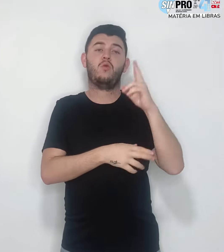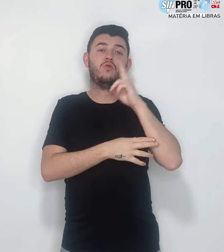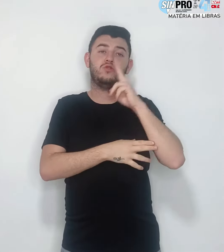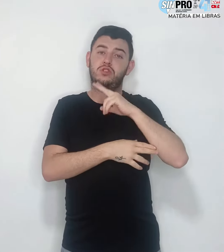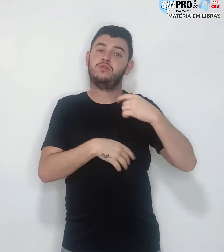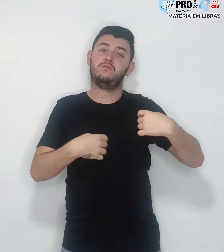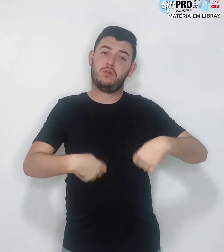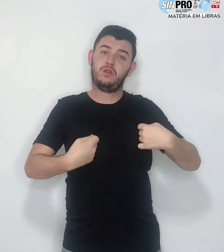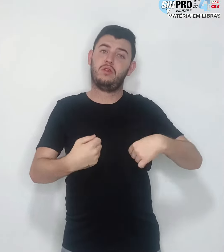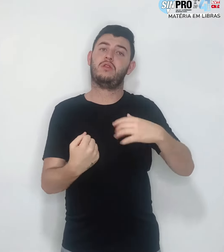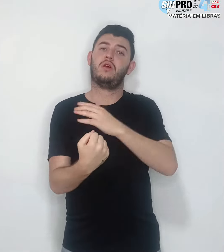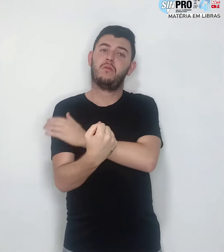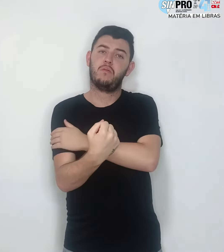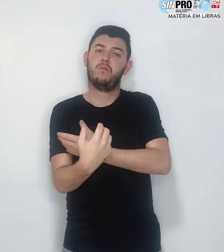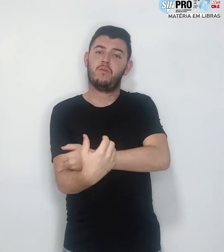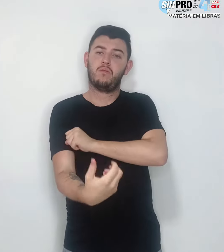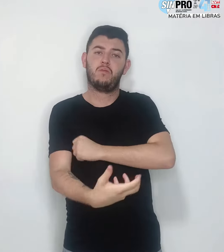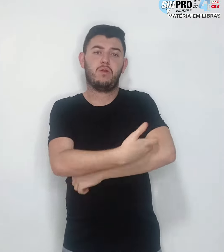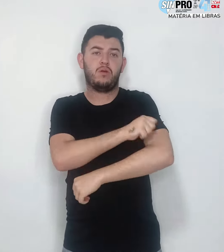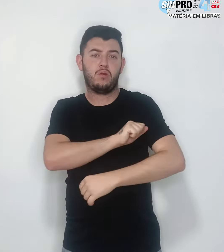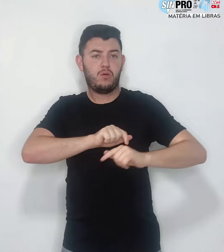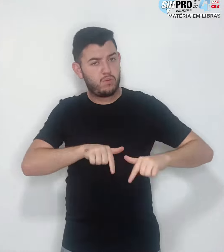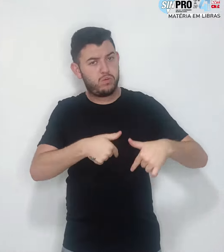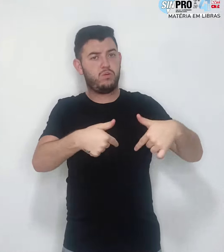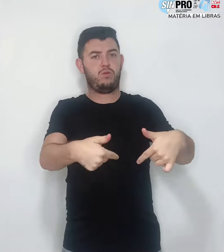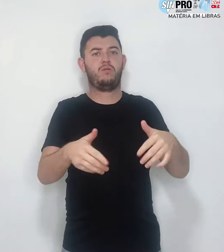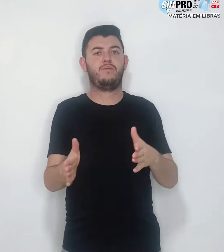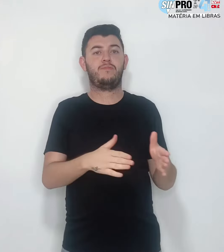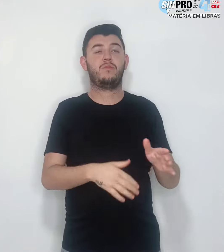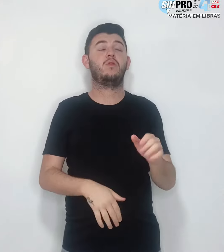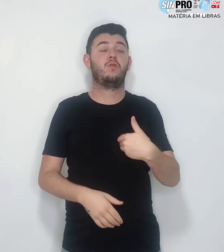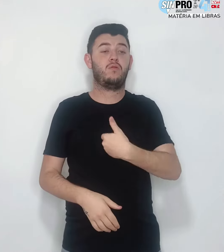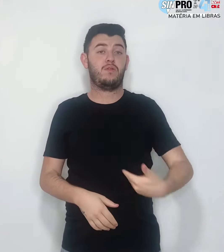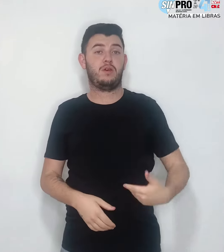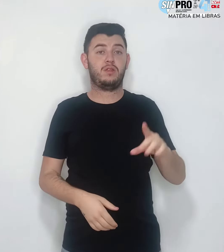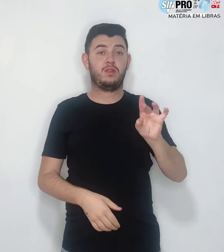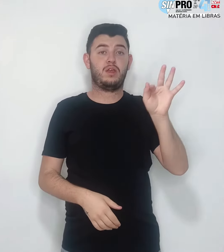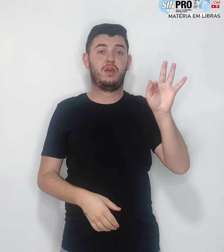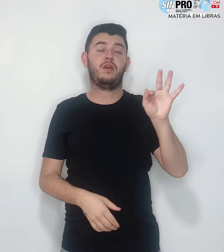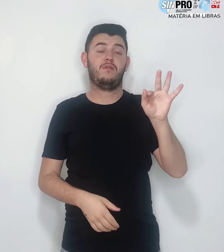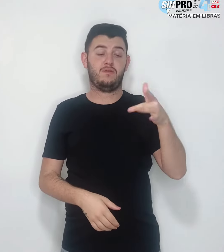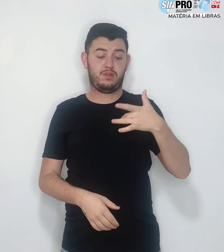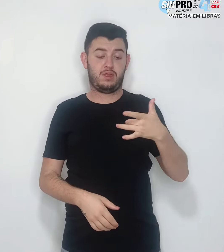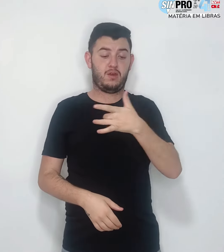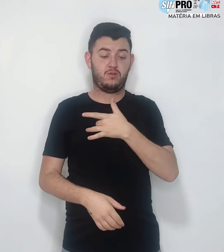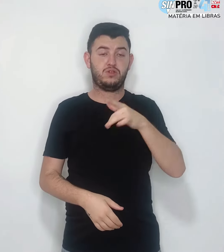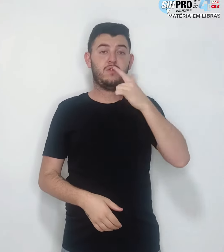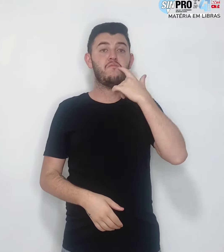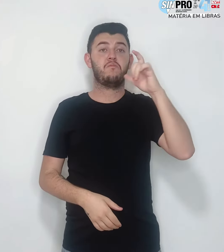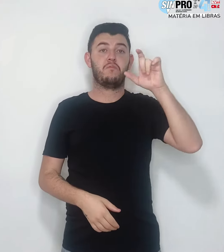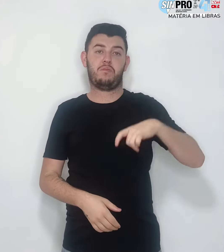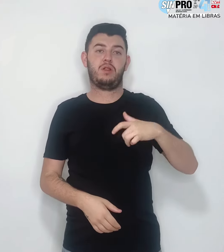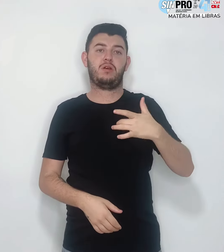fortalecimento da luta. O GDF Saúde, plano de saúde direcionado aos servidores